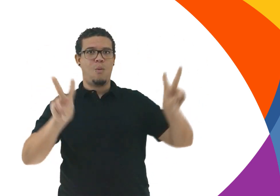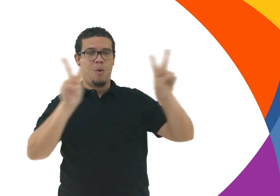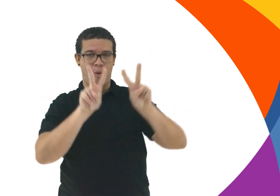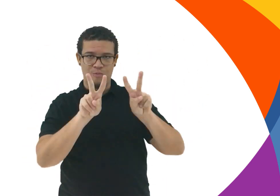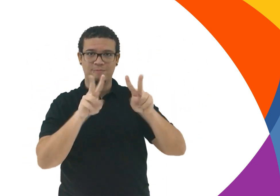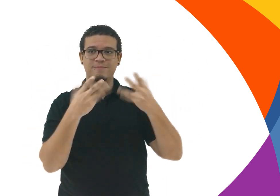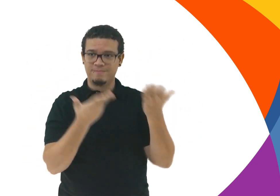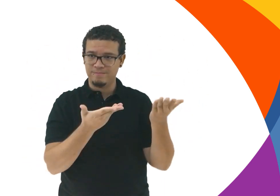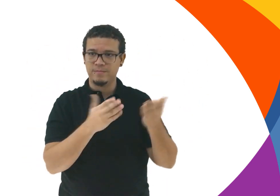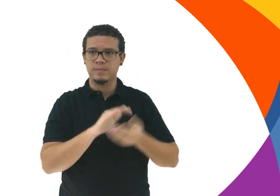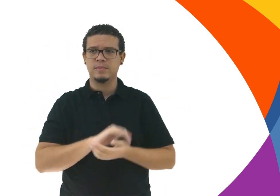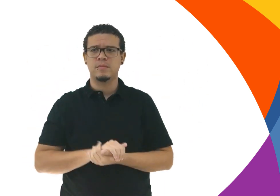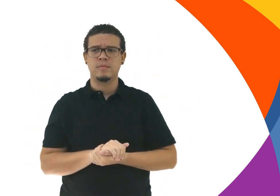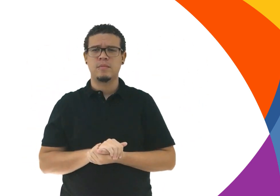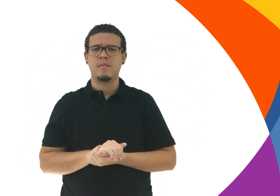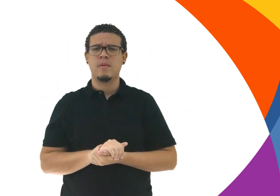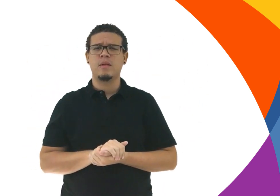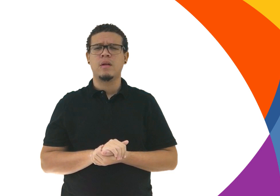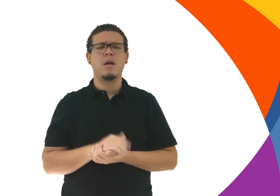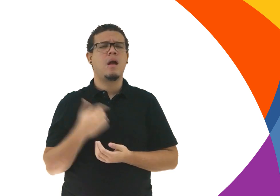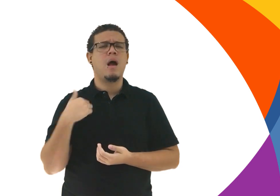sua modalidade visual.